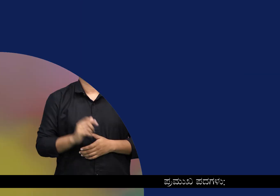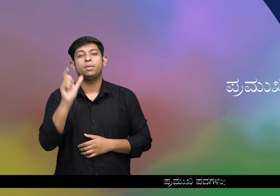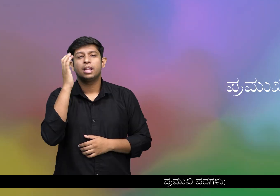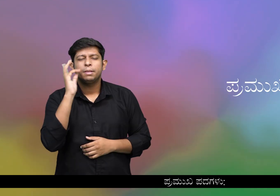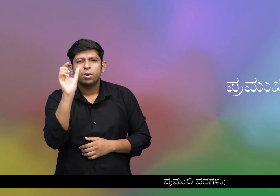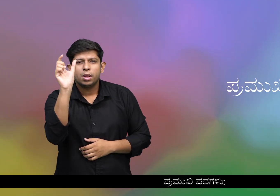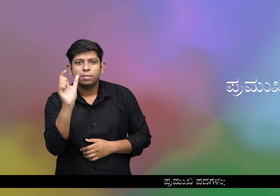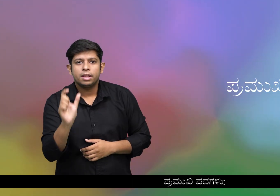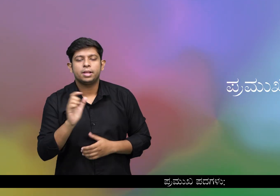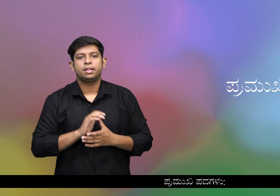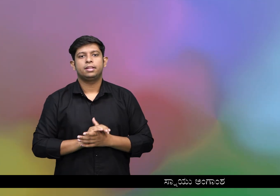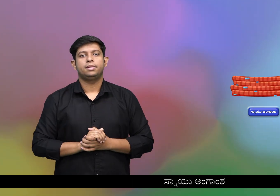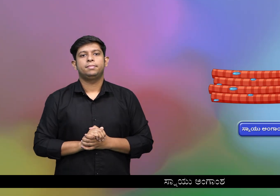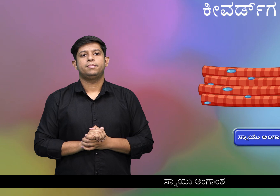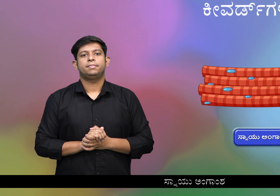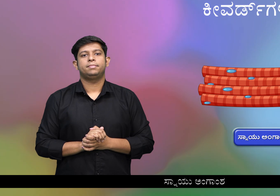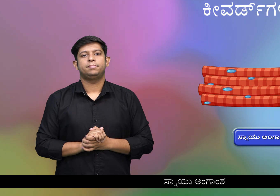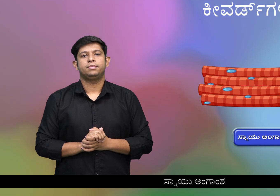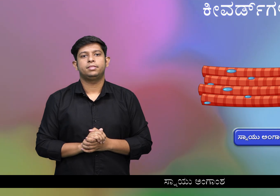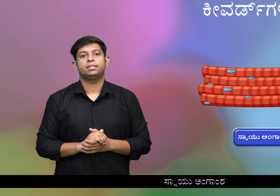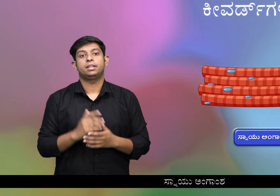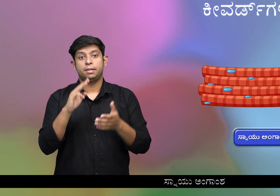ಪ್ರಮುಖ ಪದಗಳು: ಸ್ನಾಯು ಅಂಗಾಂಶ,